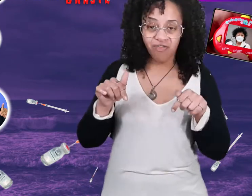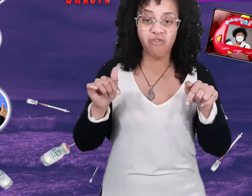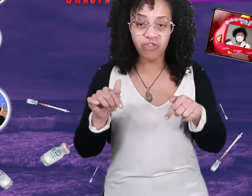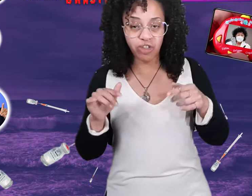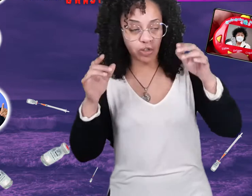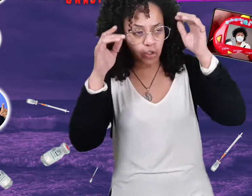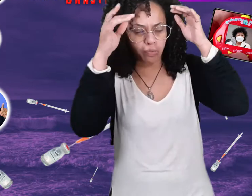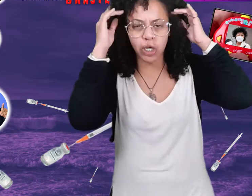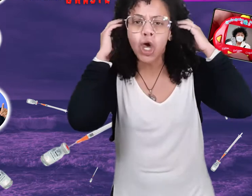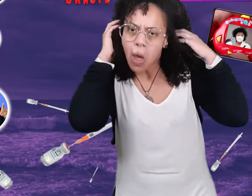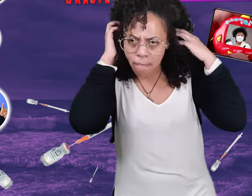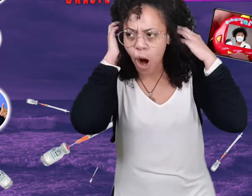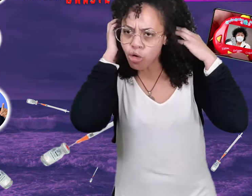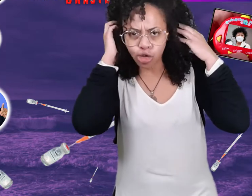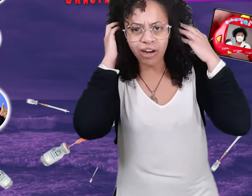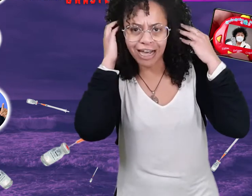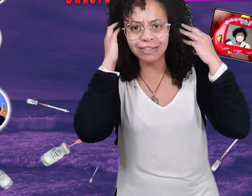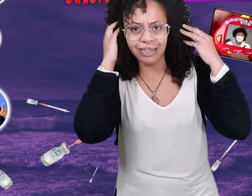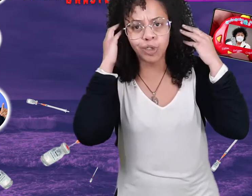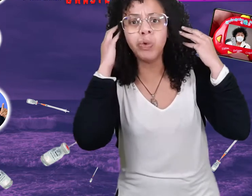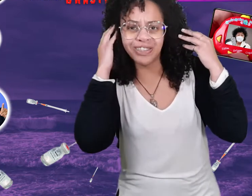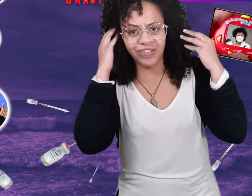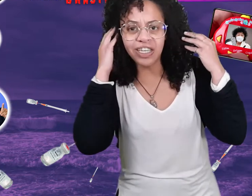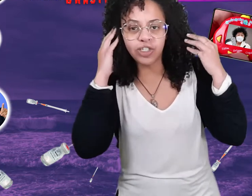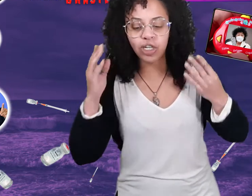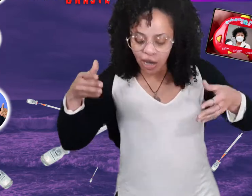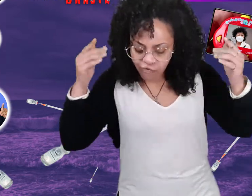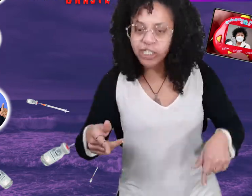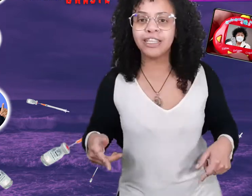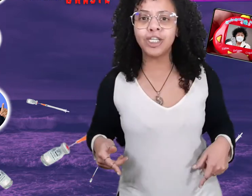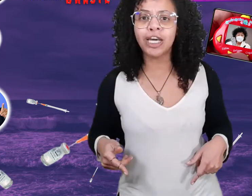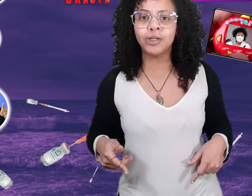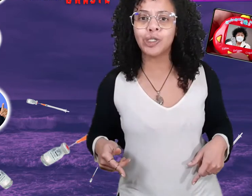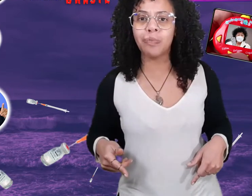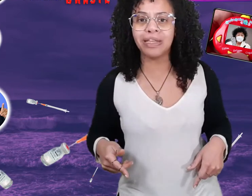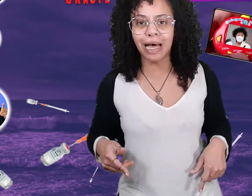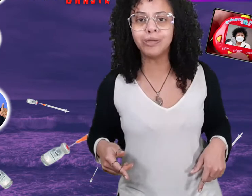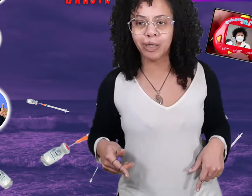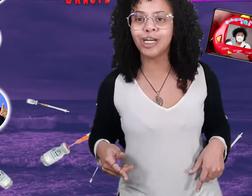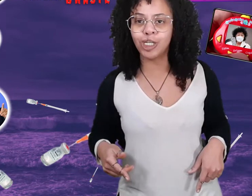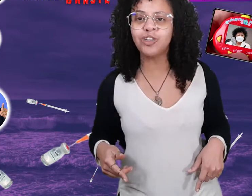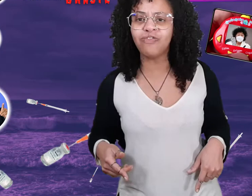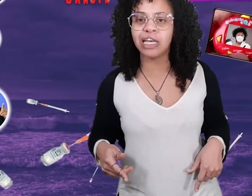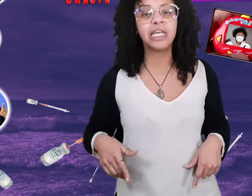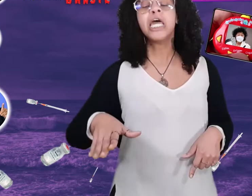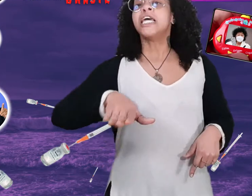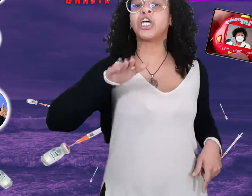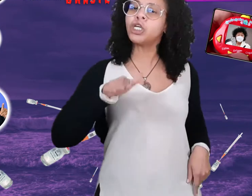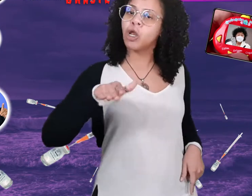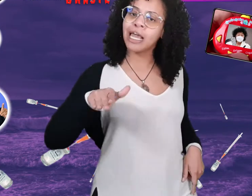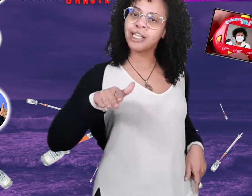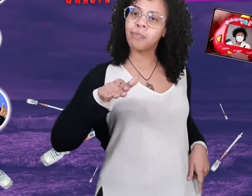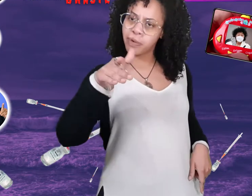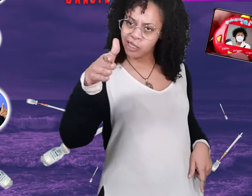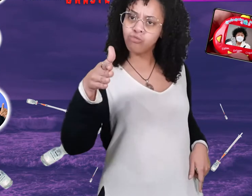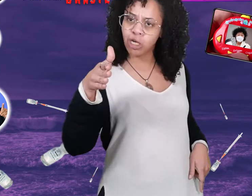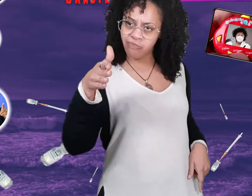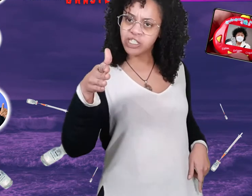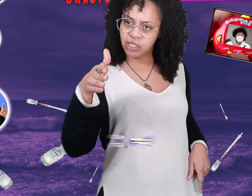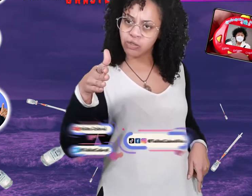ver um vídeo sobre bolsonazismo, existe? Você deixa aqui nos comentários, porque a gente faz. E já deixa o like também, porque dá um trampo fazer isso, né,